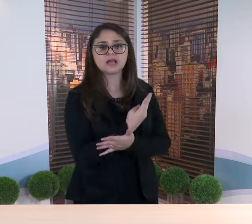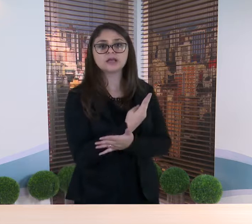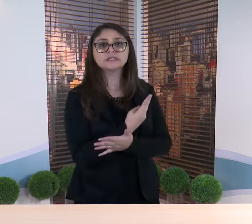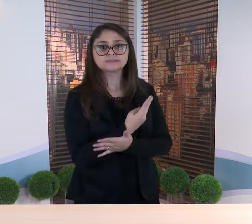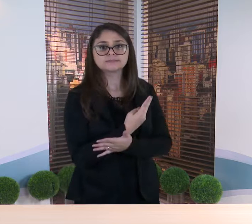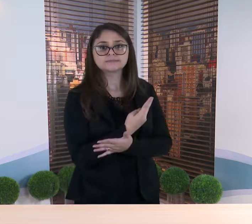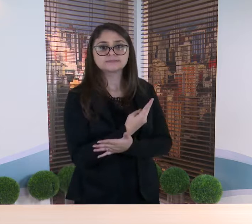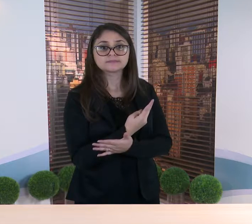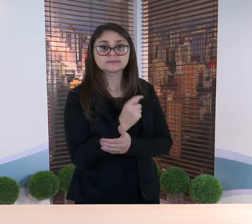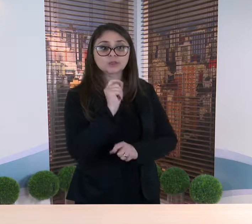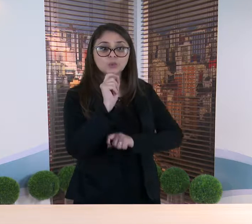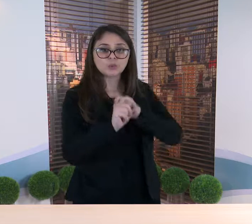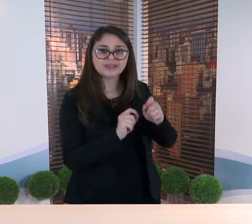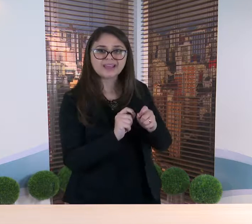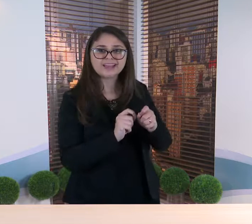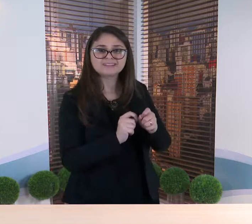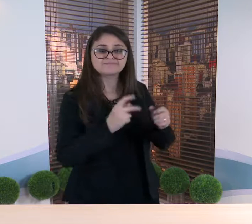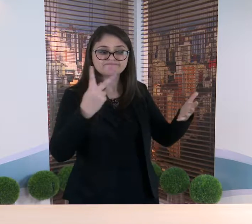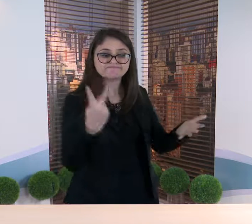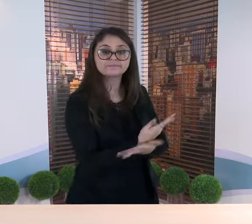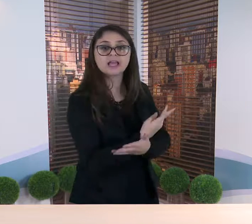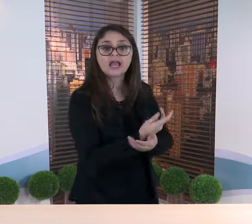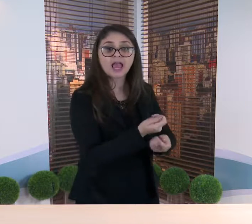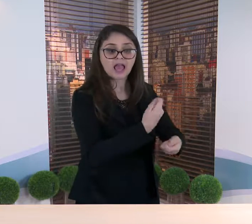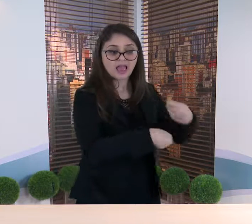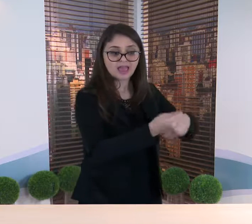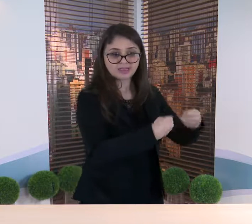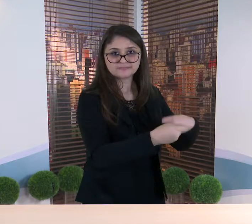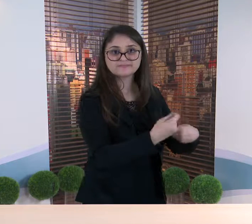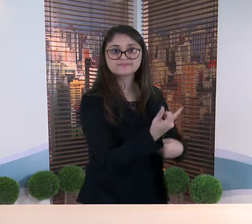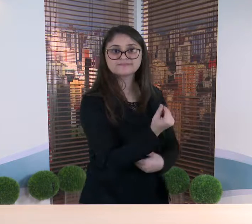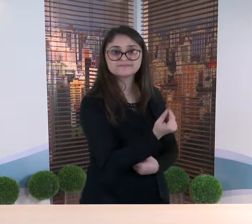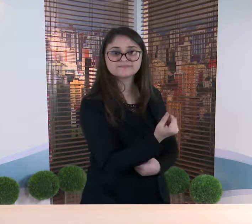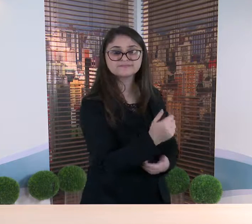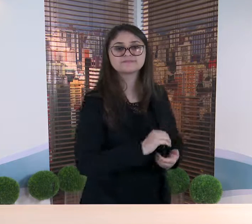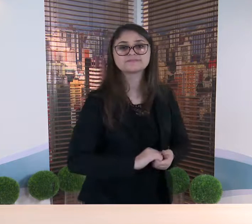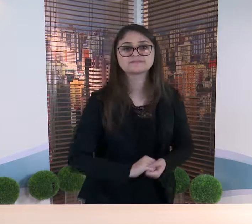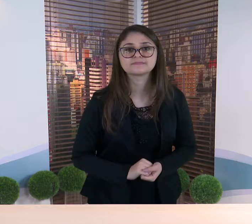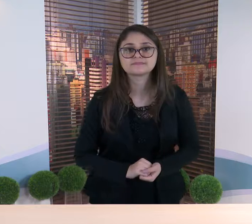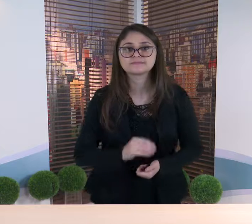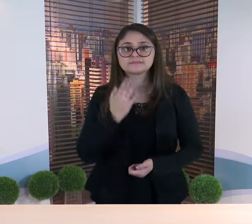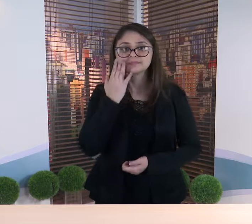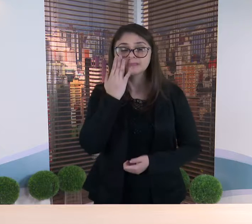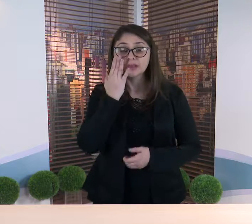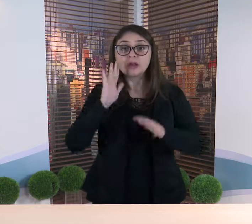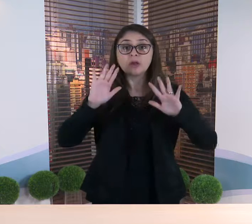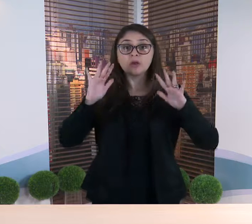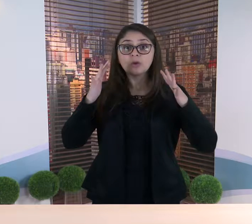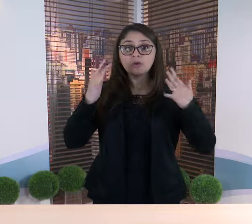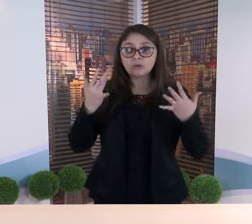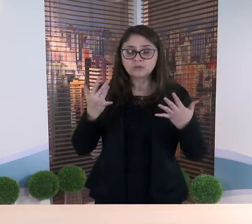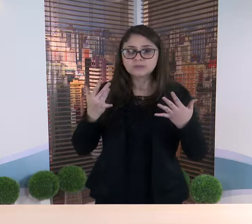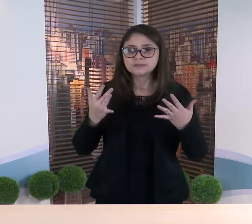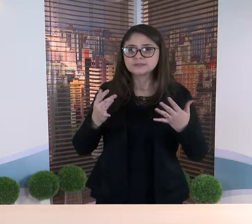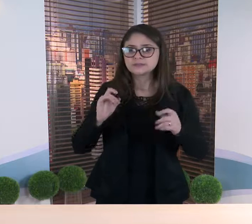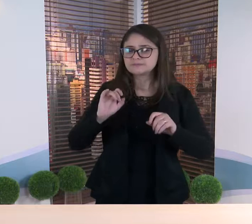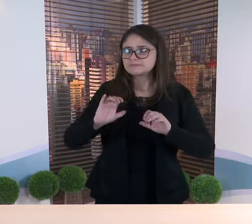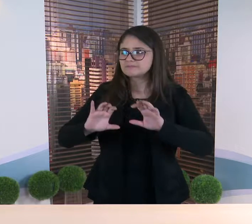de natureza econômica. Quando a narrativa se desloca da cena celestial de volta